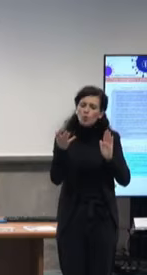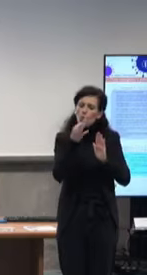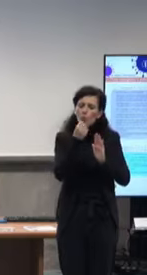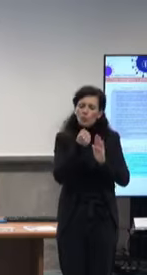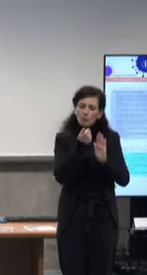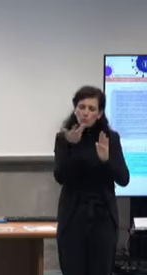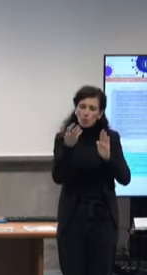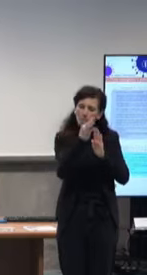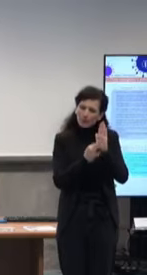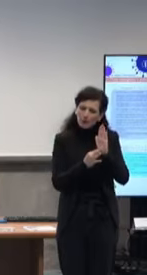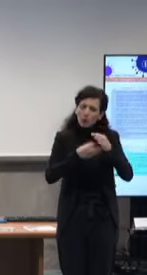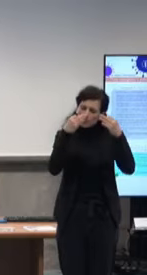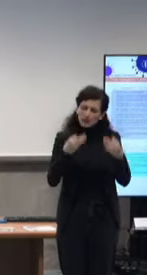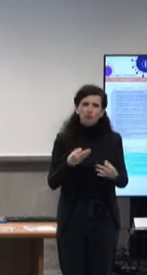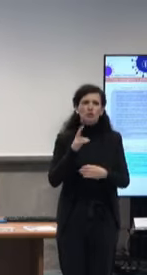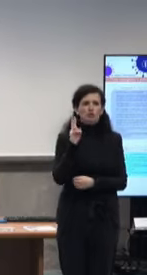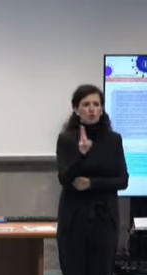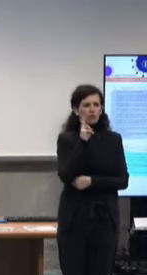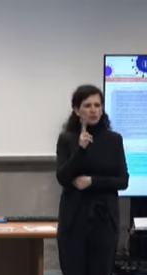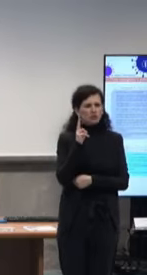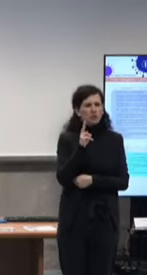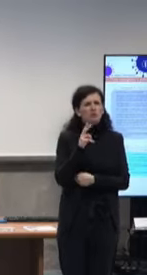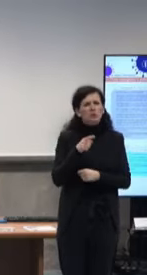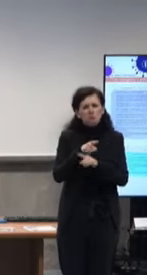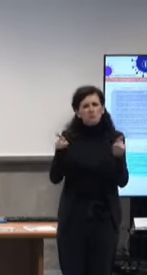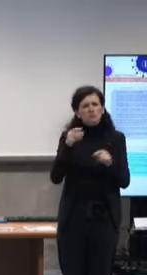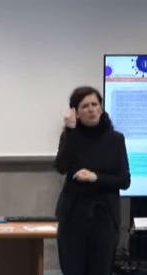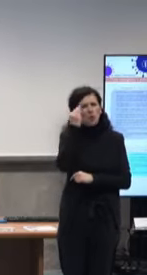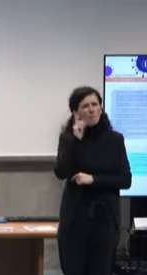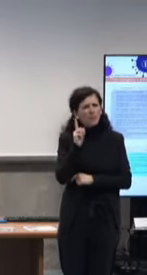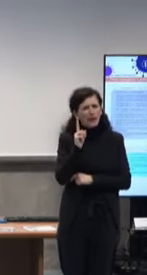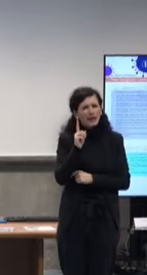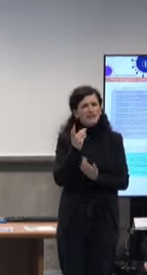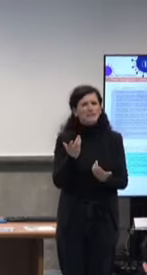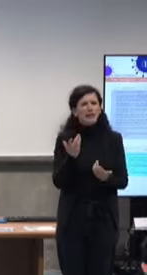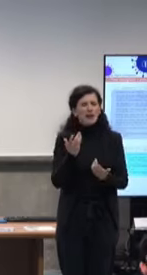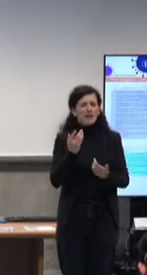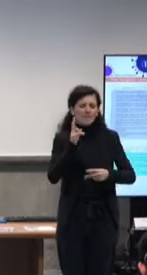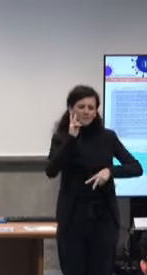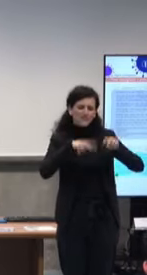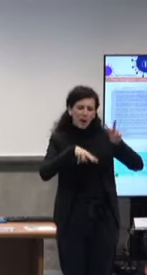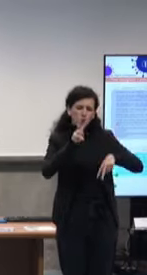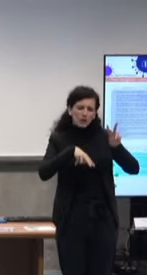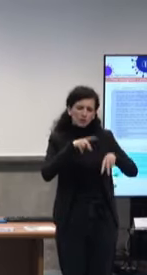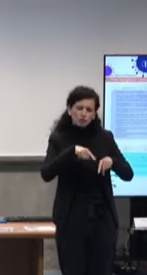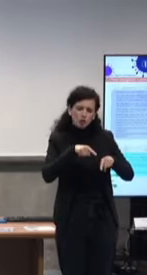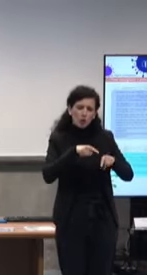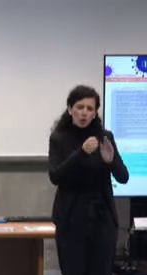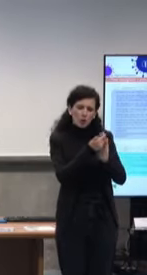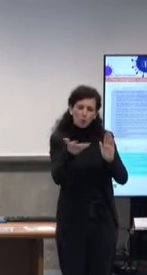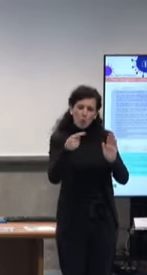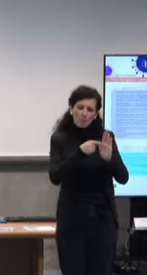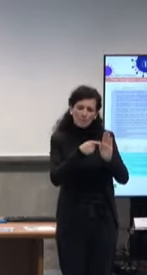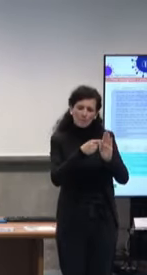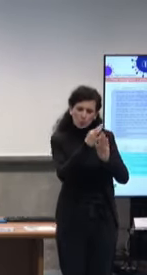non credete sia opportuno andare a valutare per una stima il numero medio di decessi in un